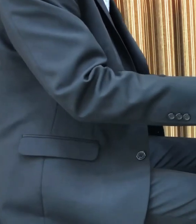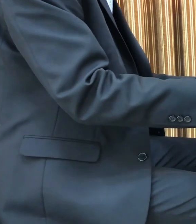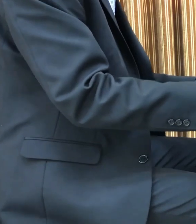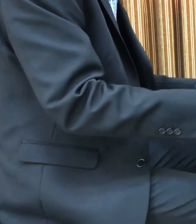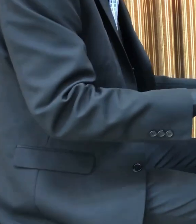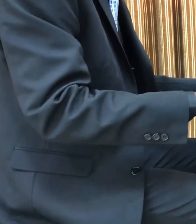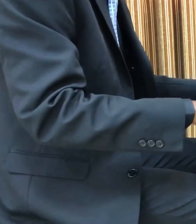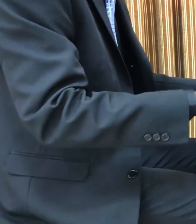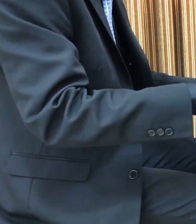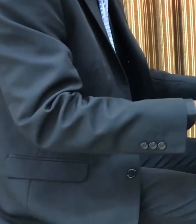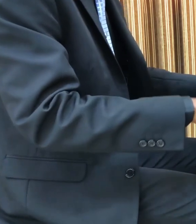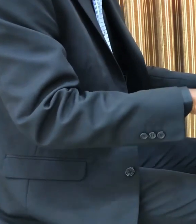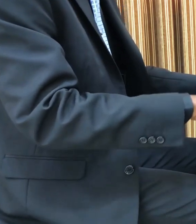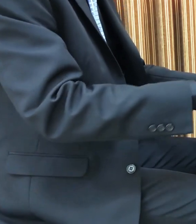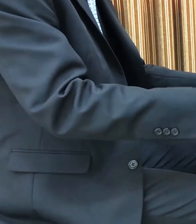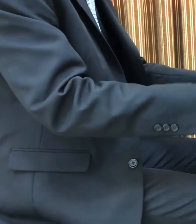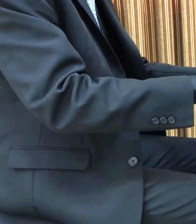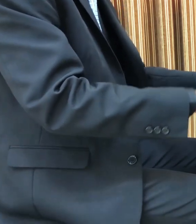y